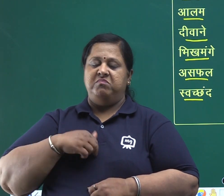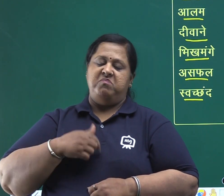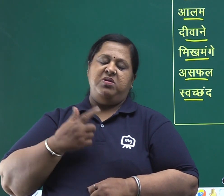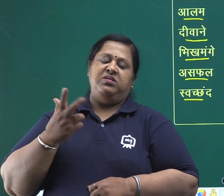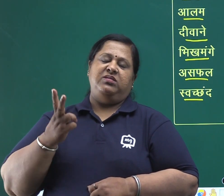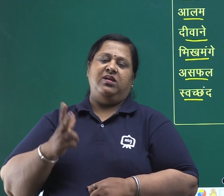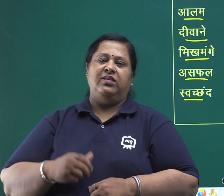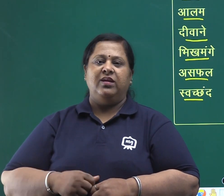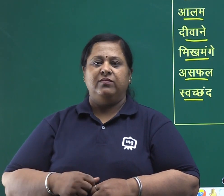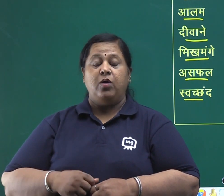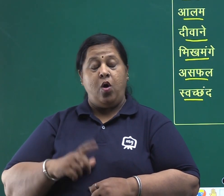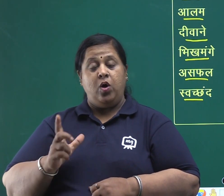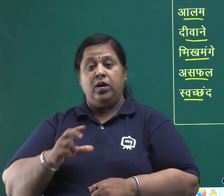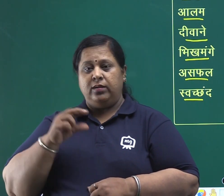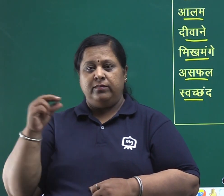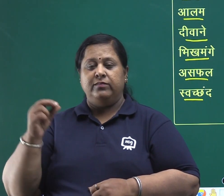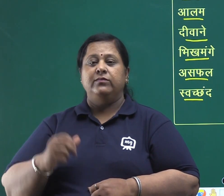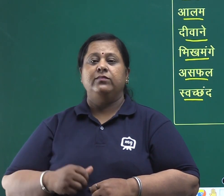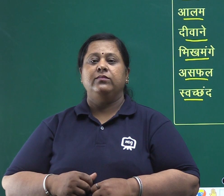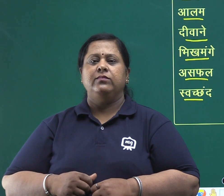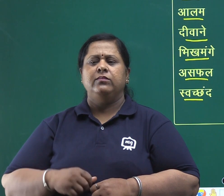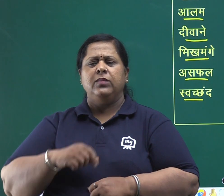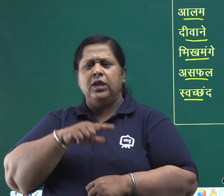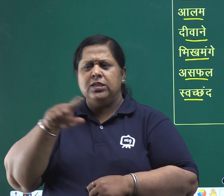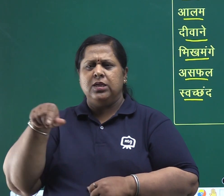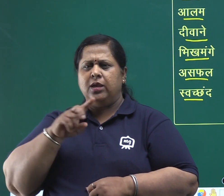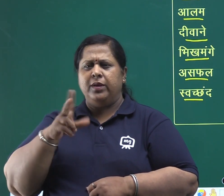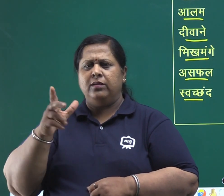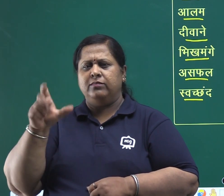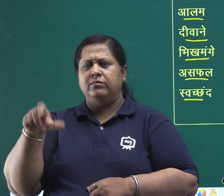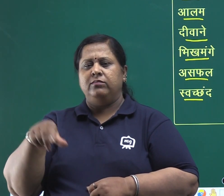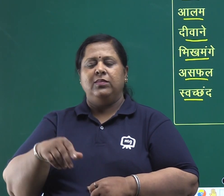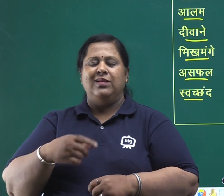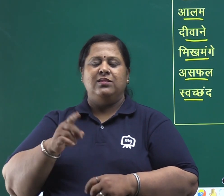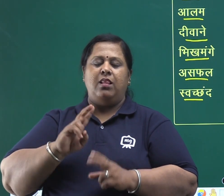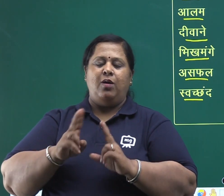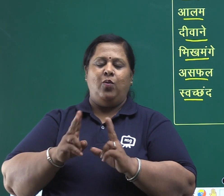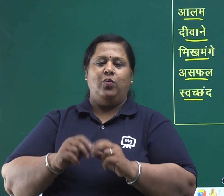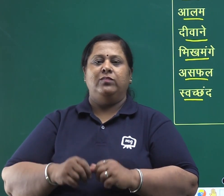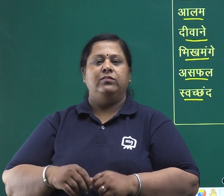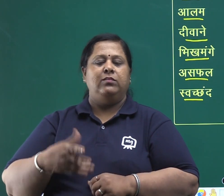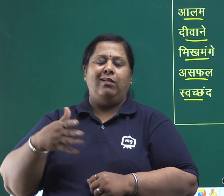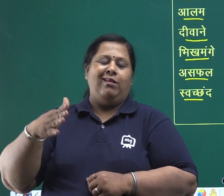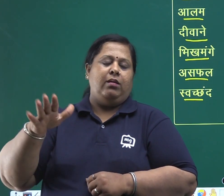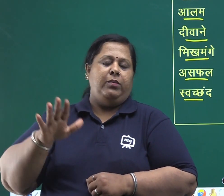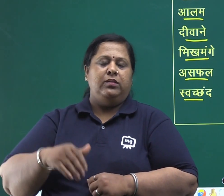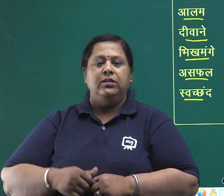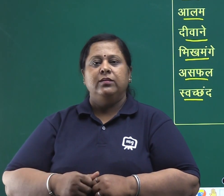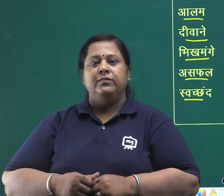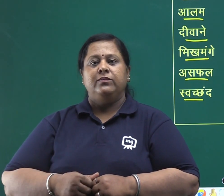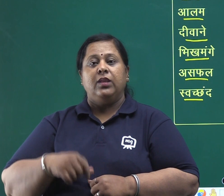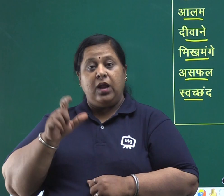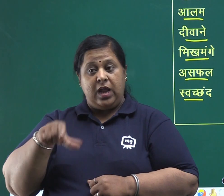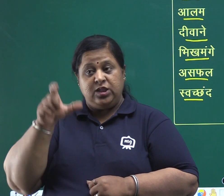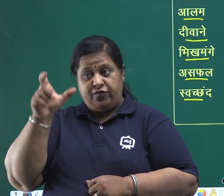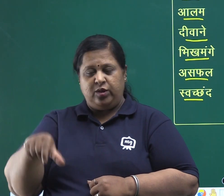से करते हैं और किसी की भी सलाह को नहीं मानते हैं,